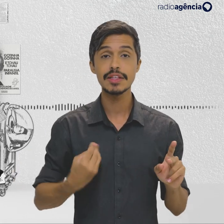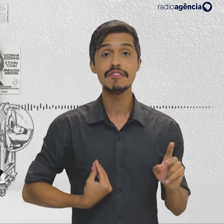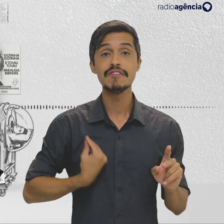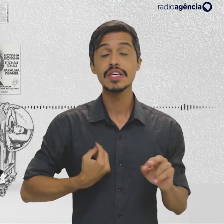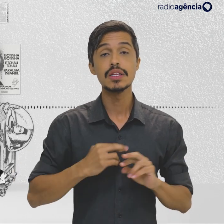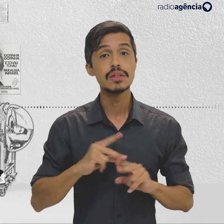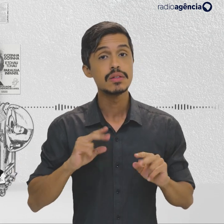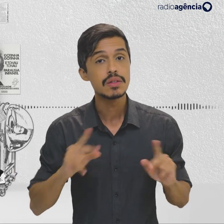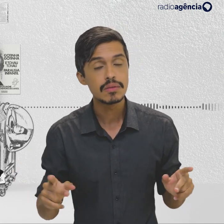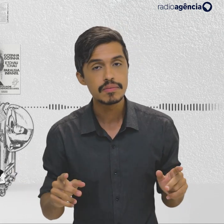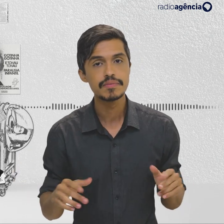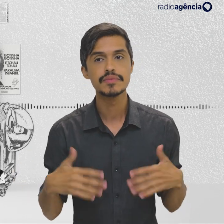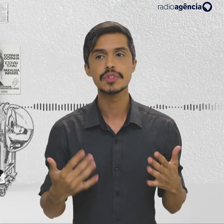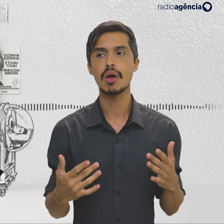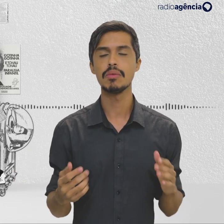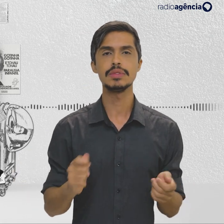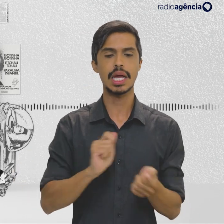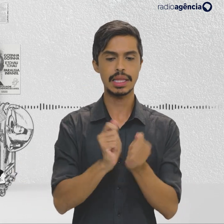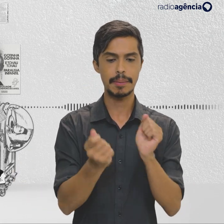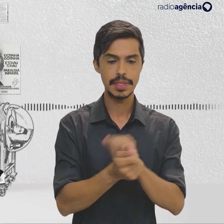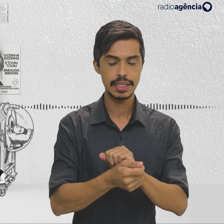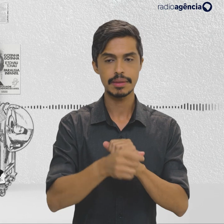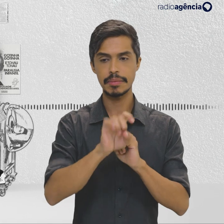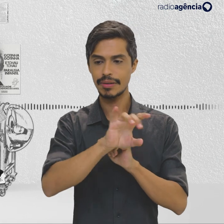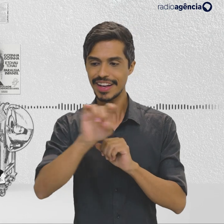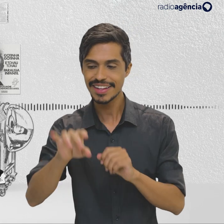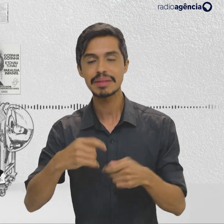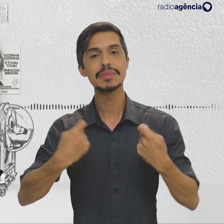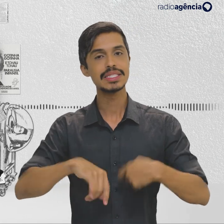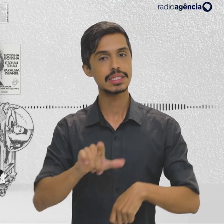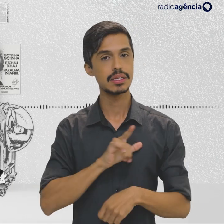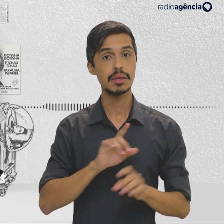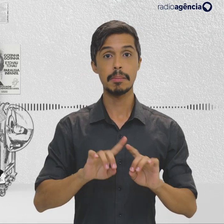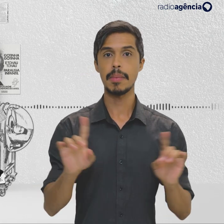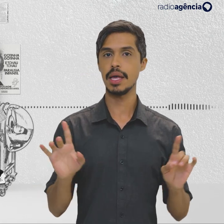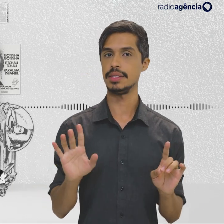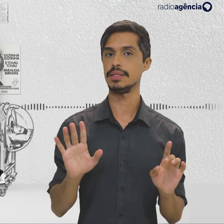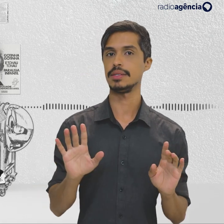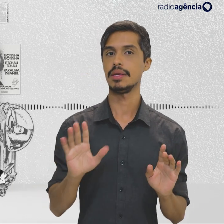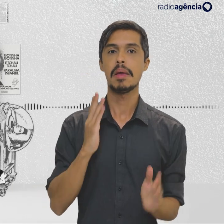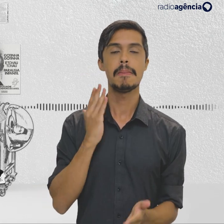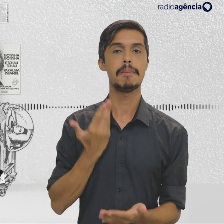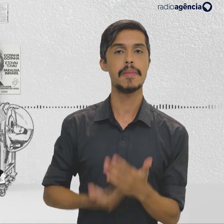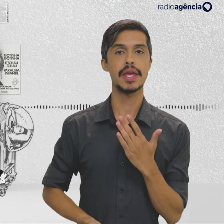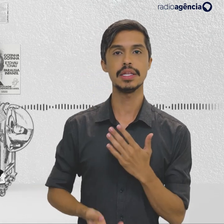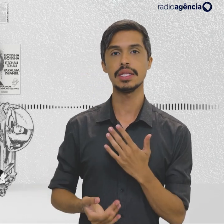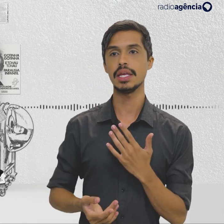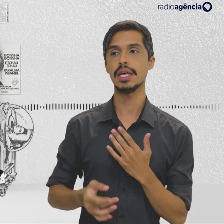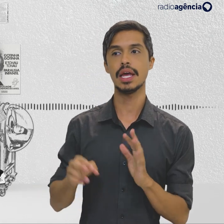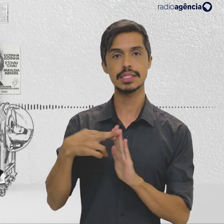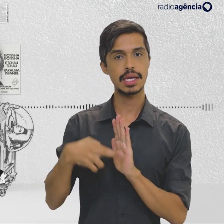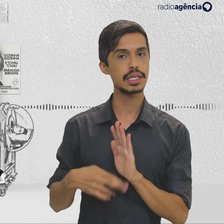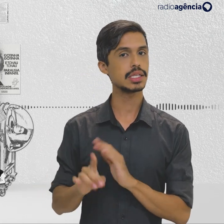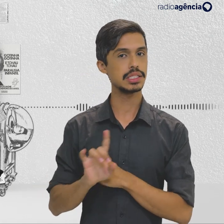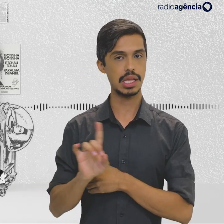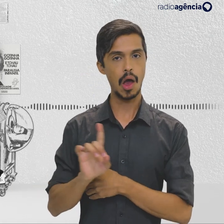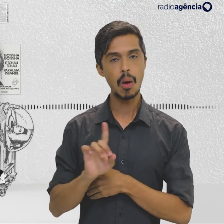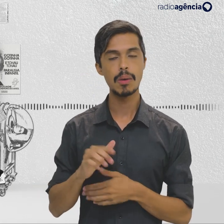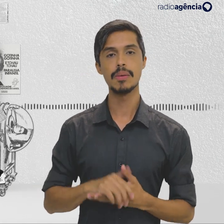a adequação Tem que existir mas sem perder as